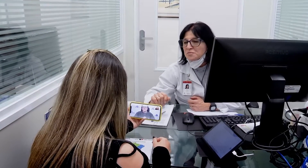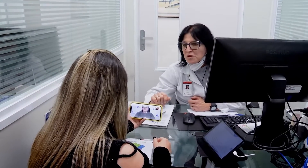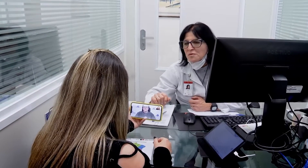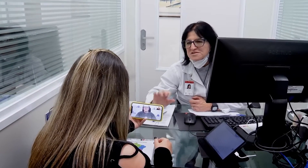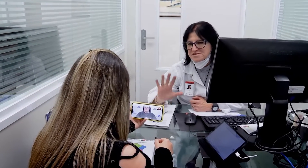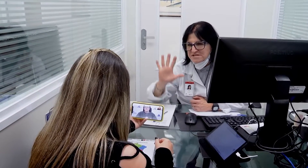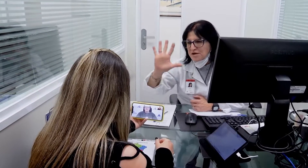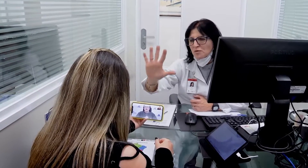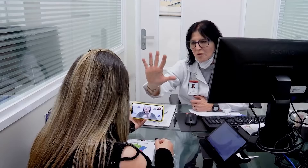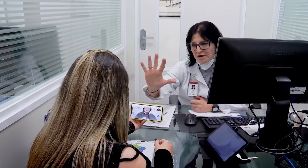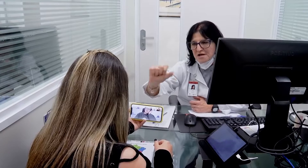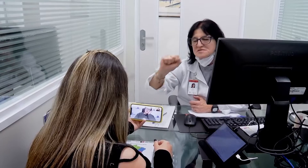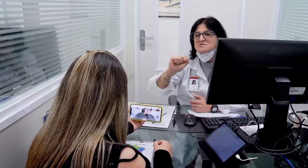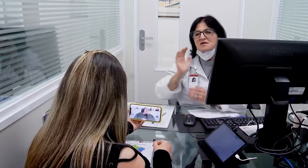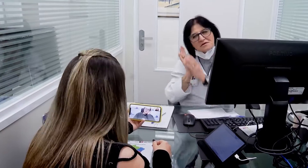Dormiu 5 horas?